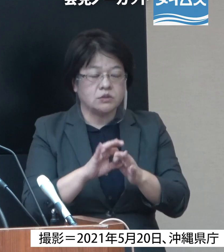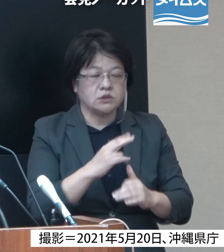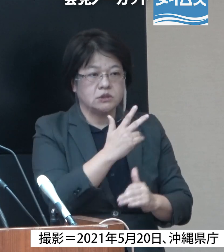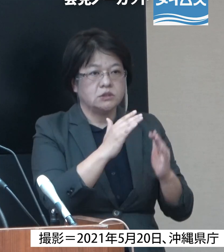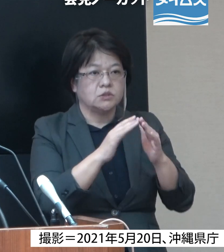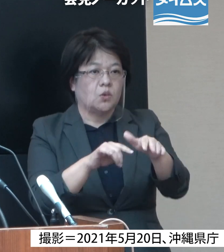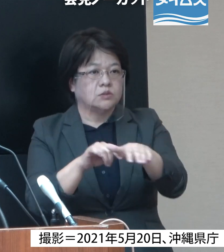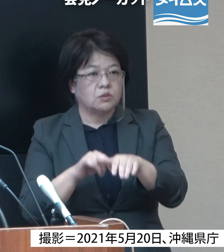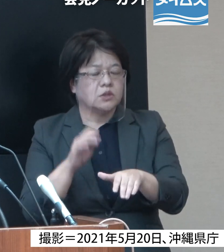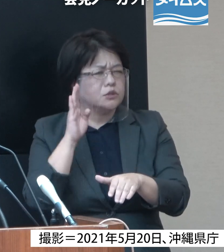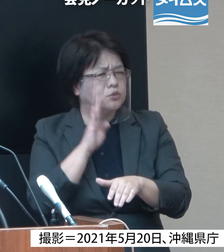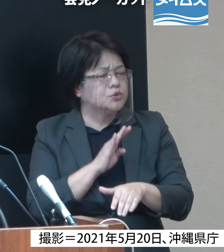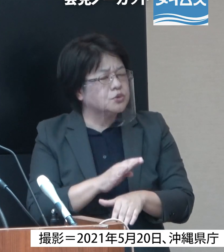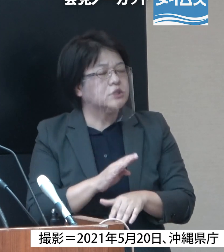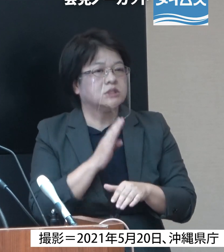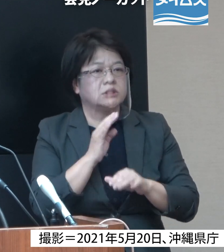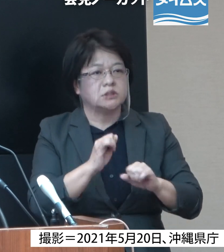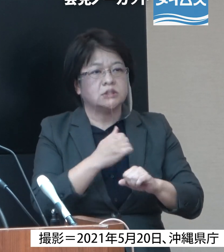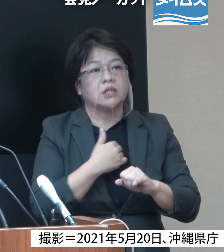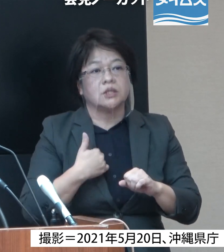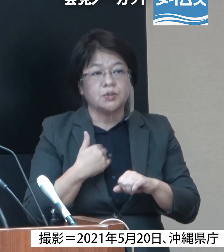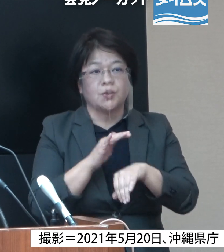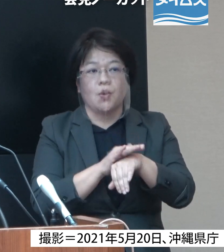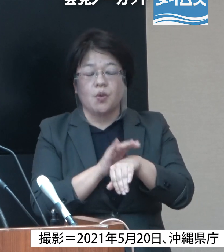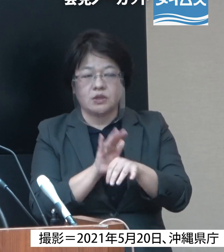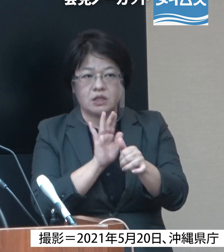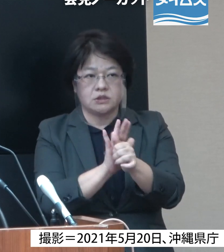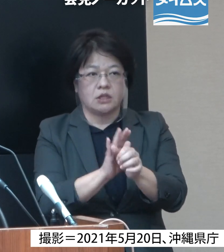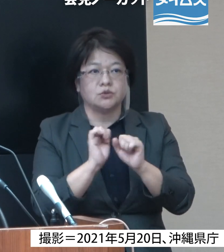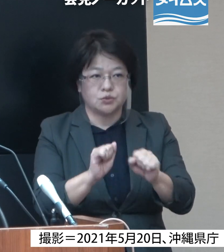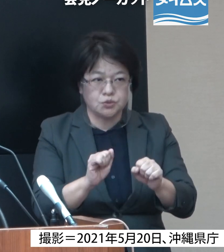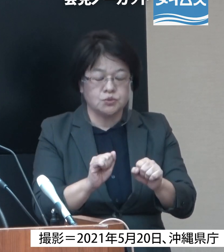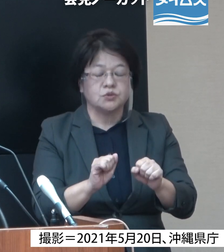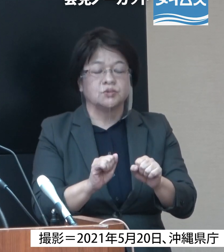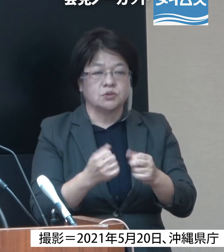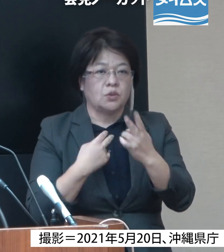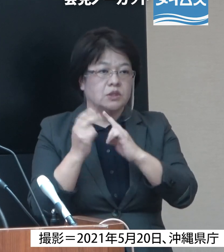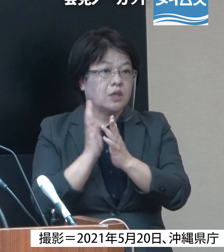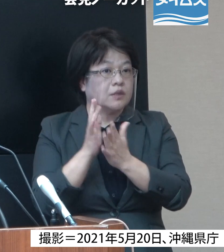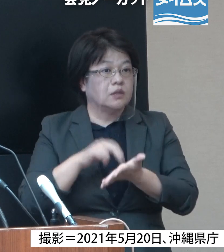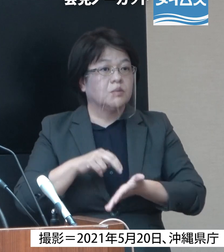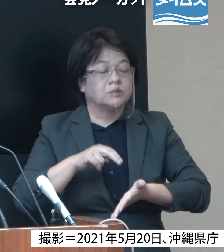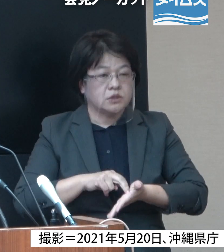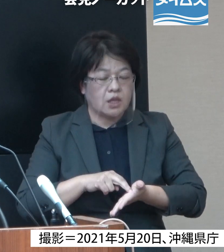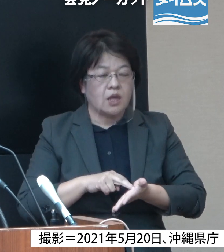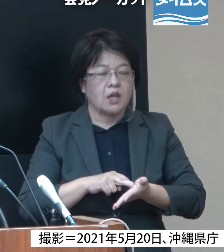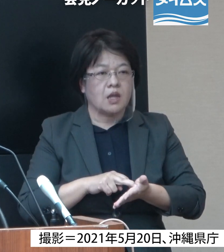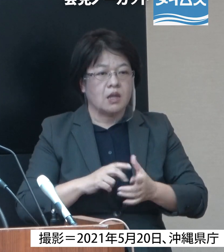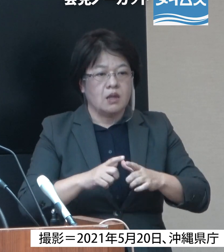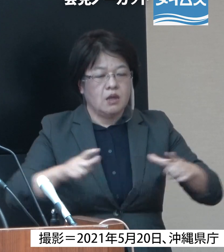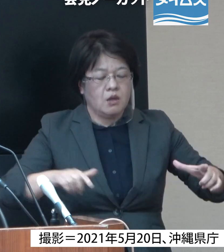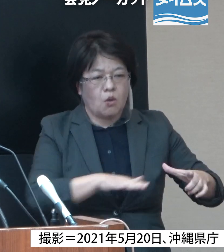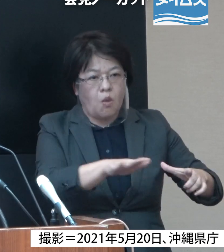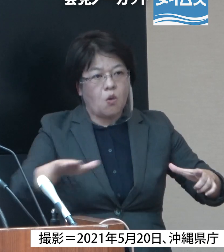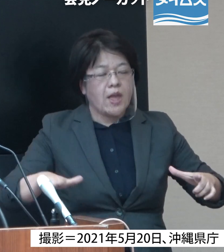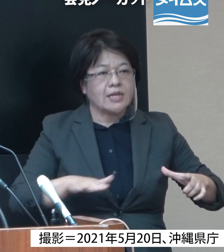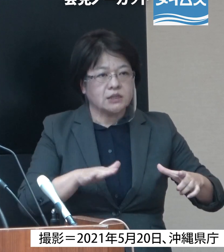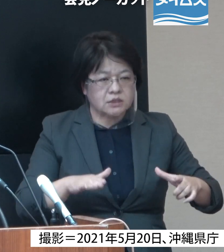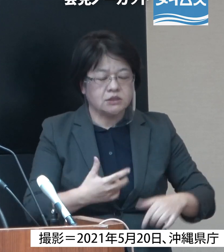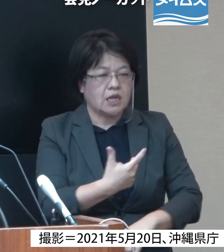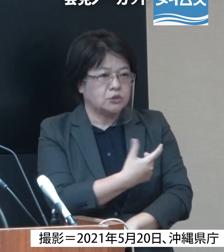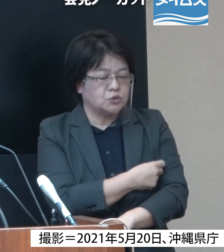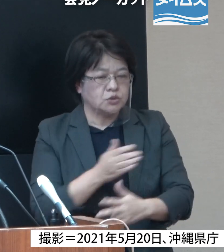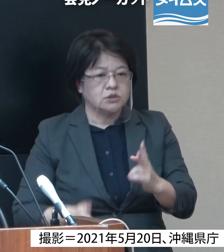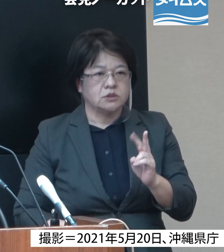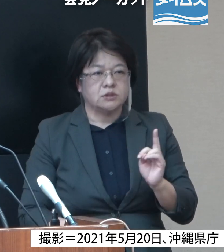において円滑に実施できるよう支援するとともに、県として 広域接種センターを中部、